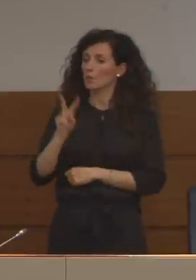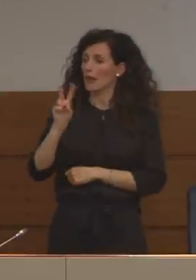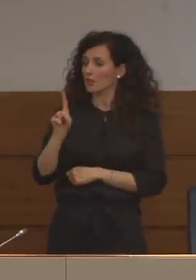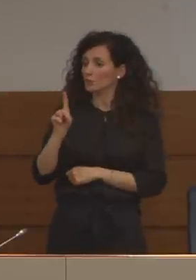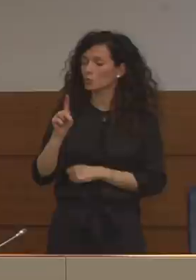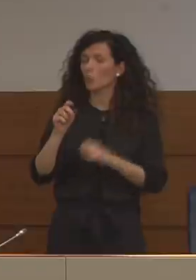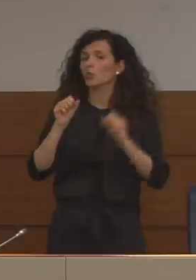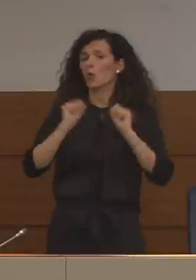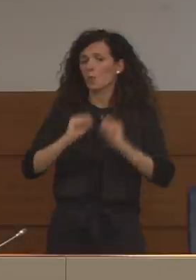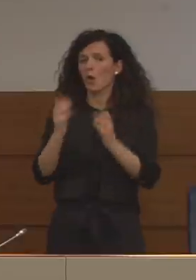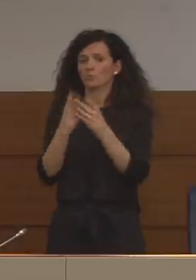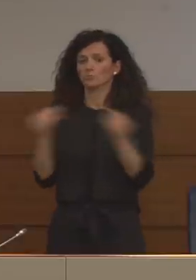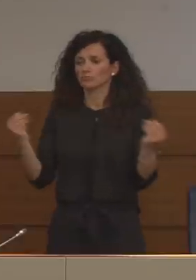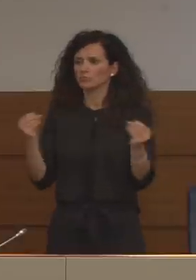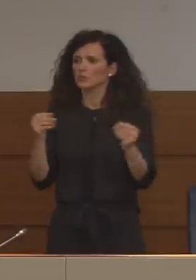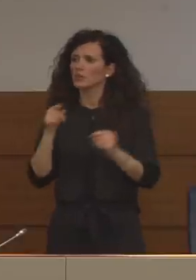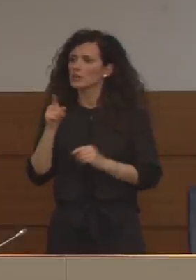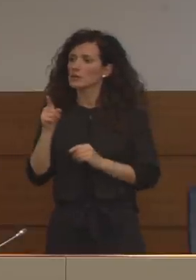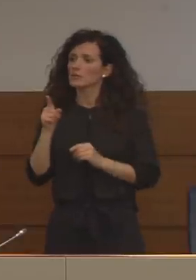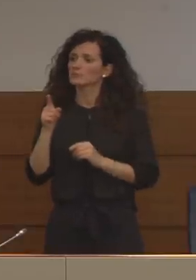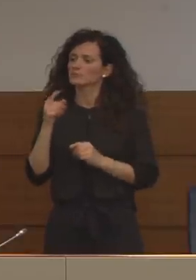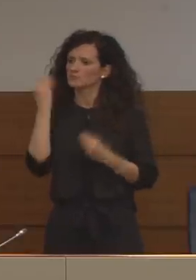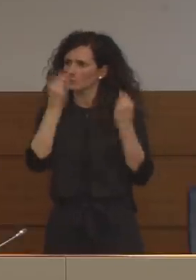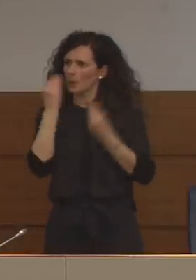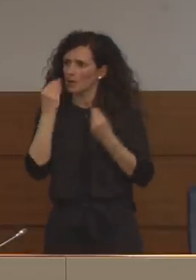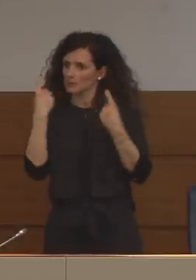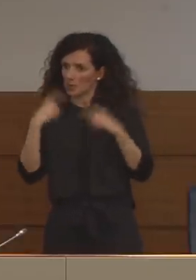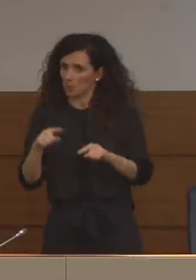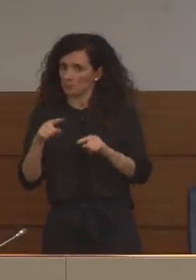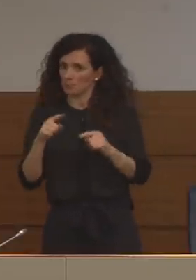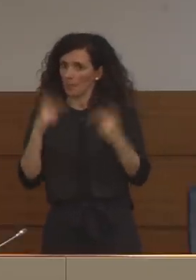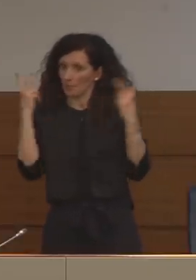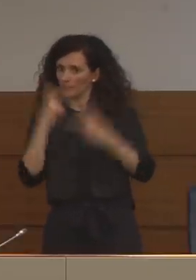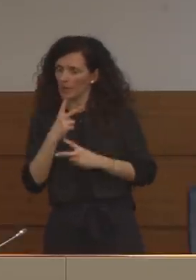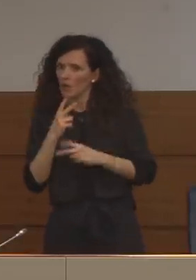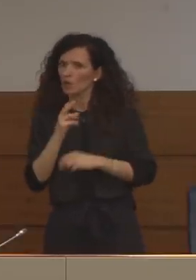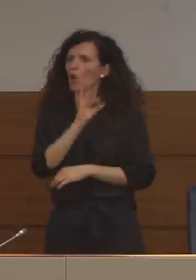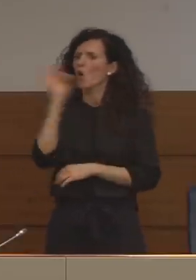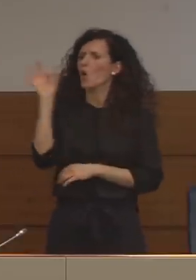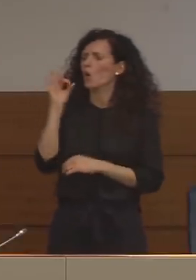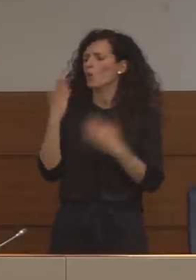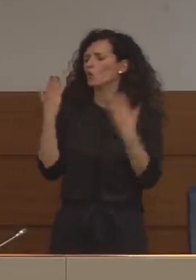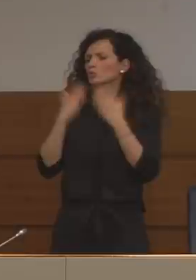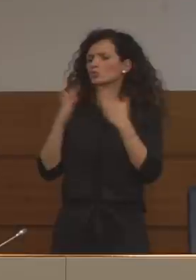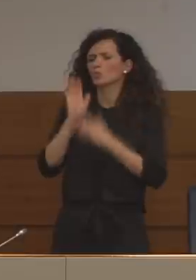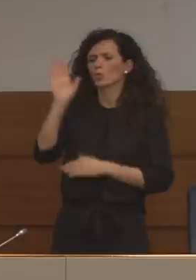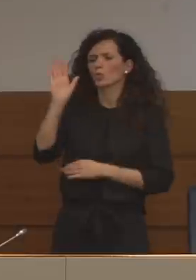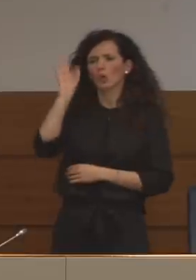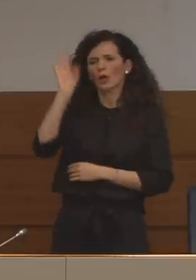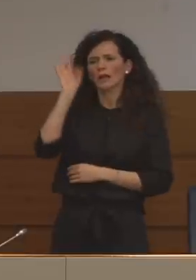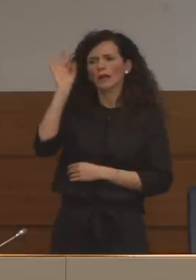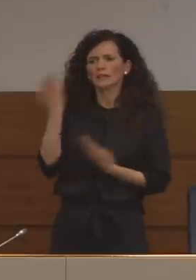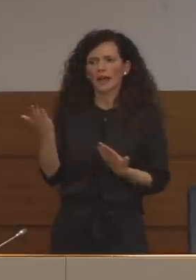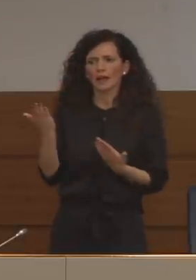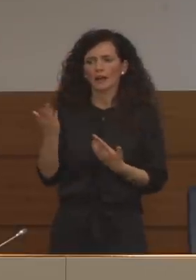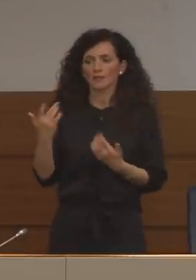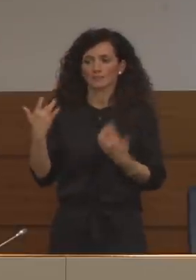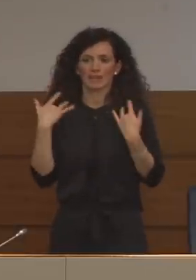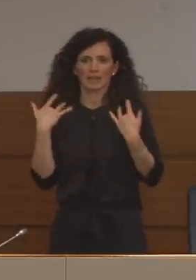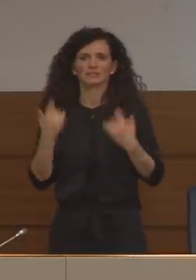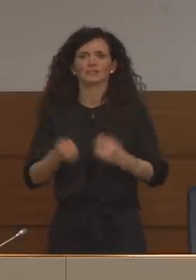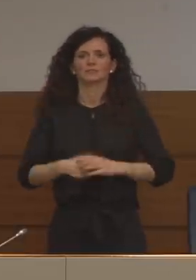un dato che in italia può avere riscontro è solo uno studio fatto per anglosassone quindi per la gran bretagna grazie